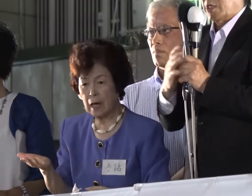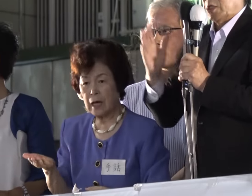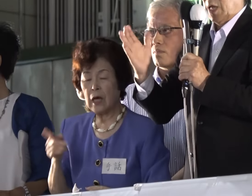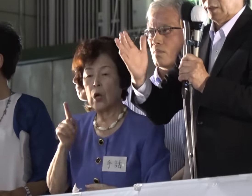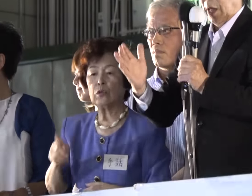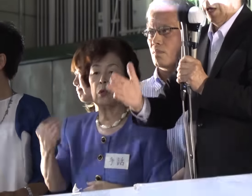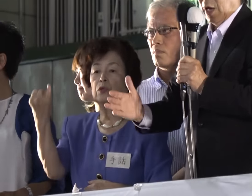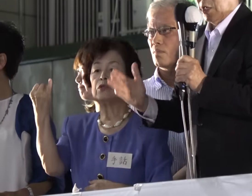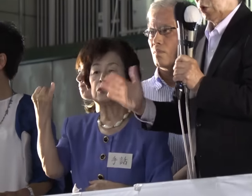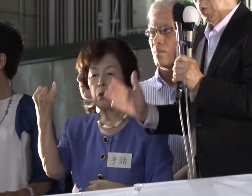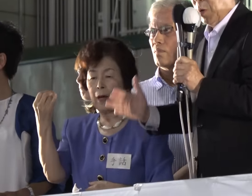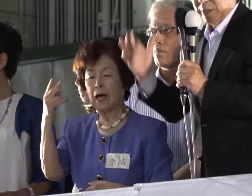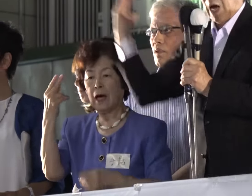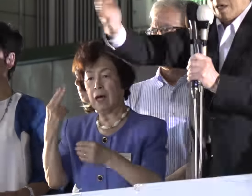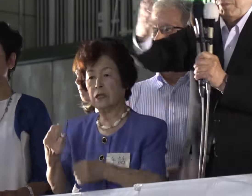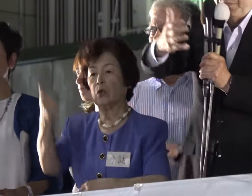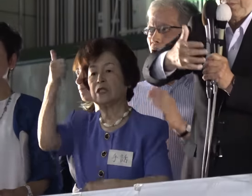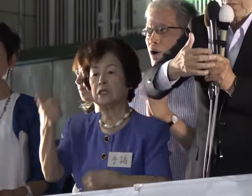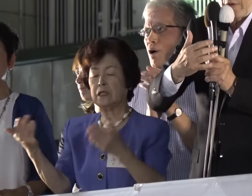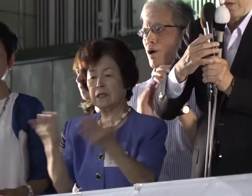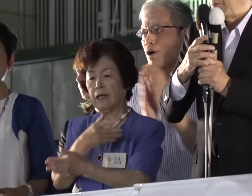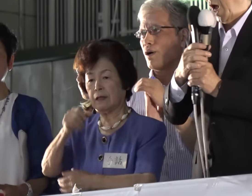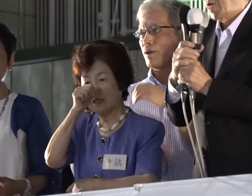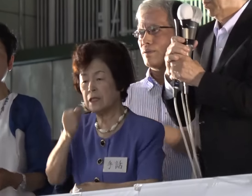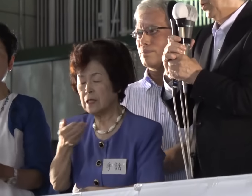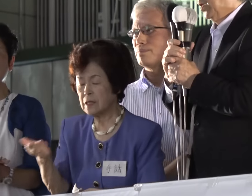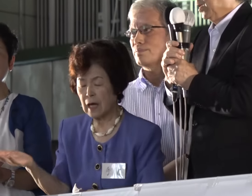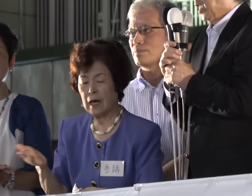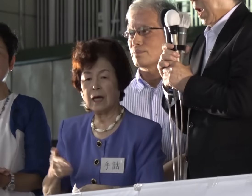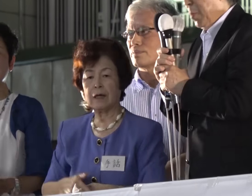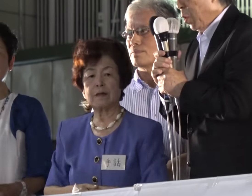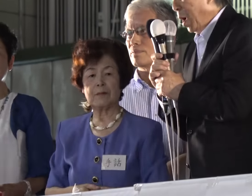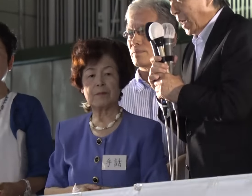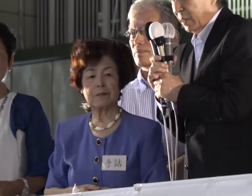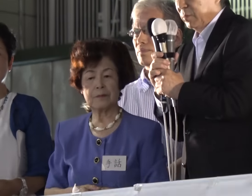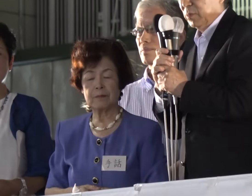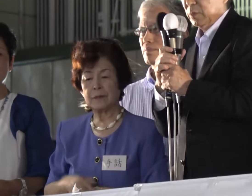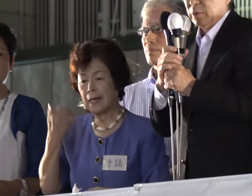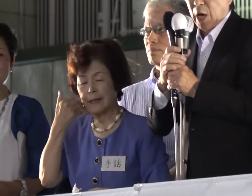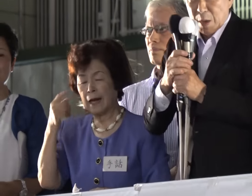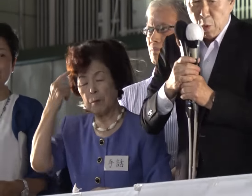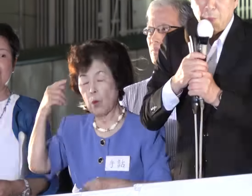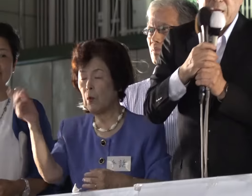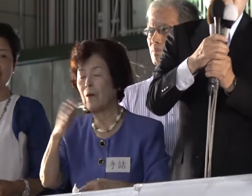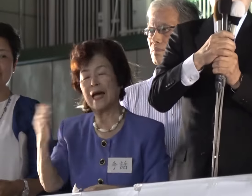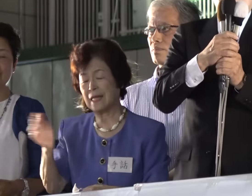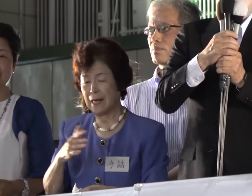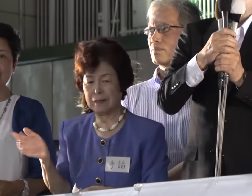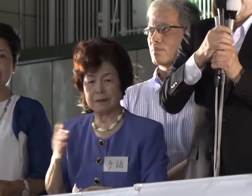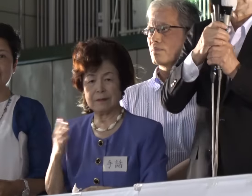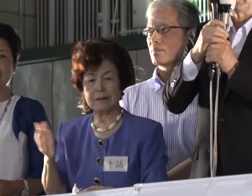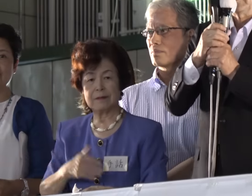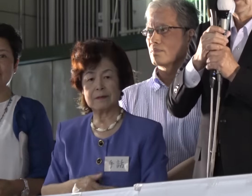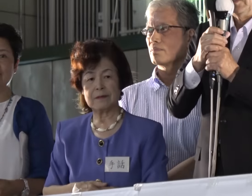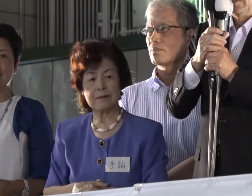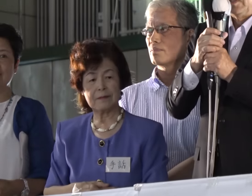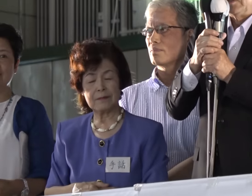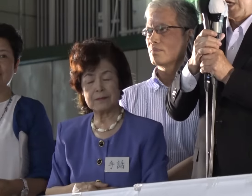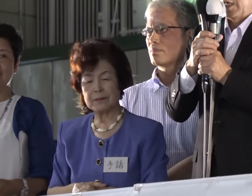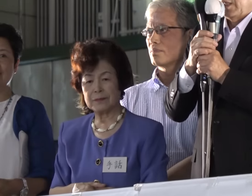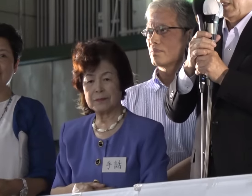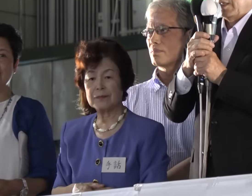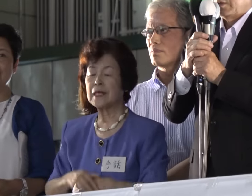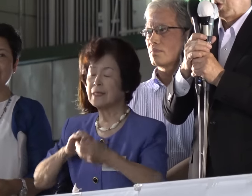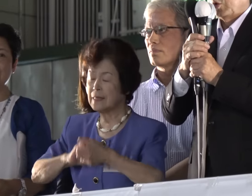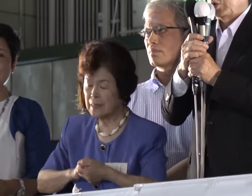う人が知事になっていいと思いますか。はい、誰も思わない、誰も思わない、そう思います。